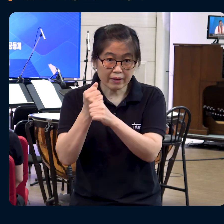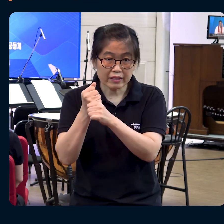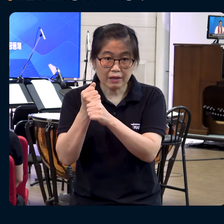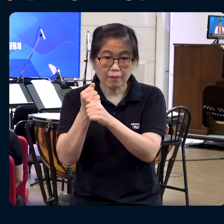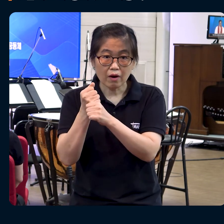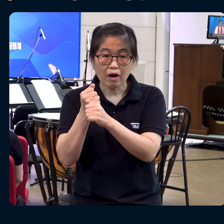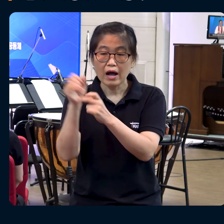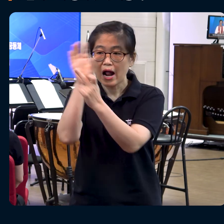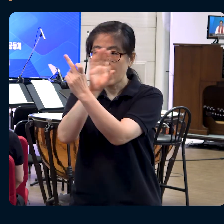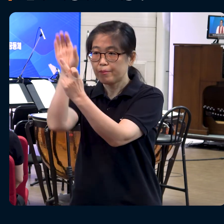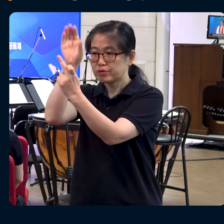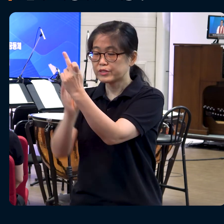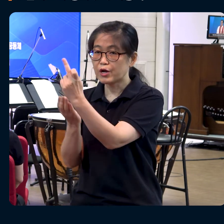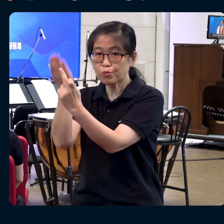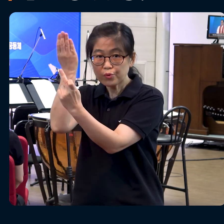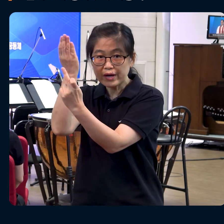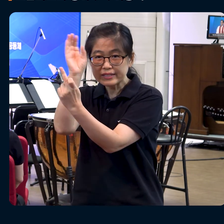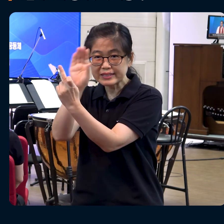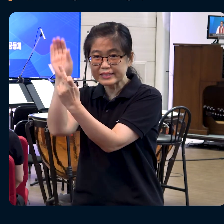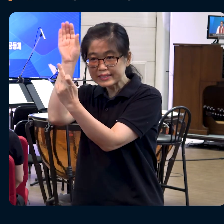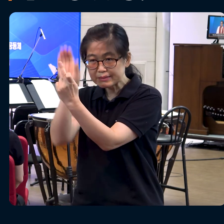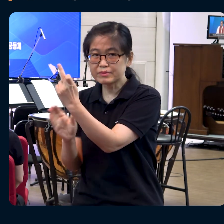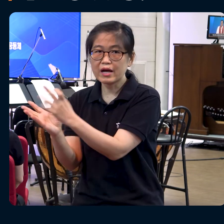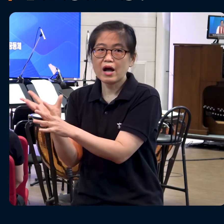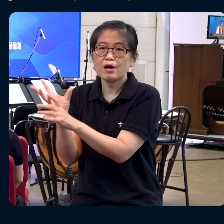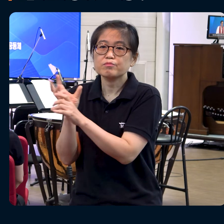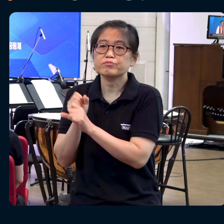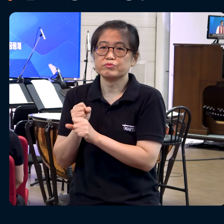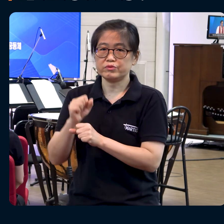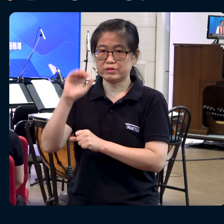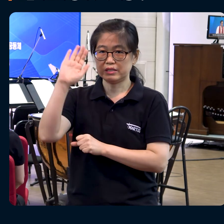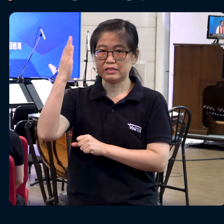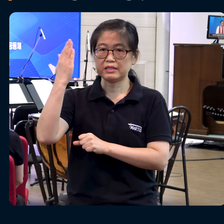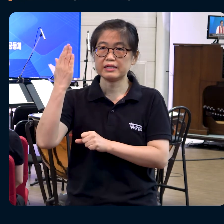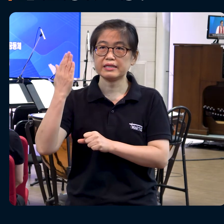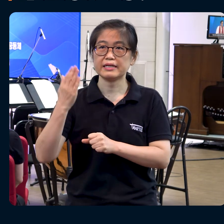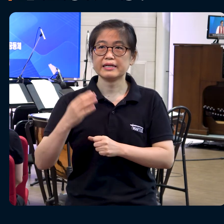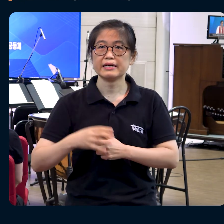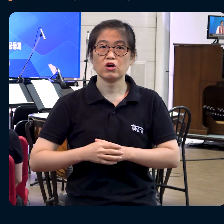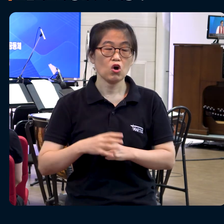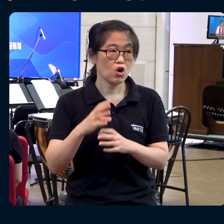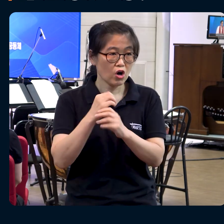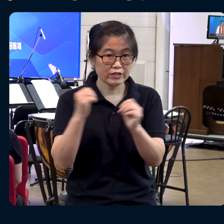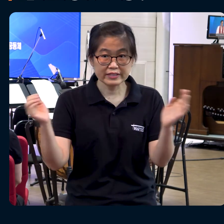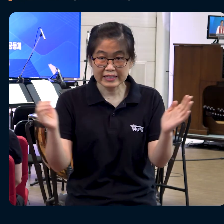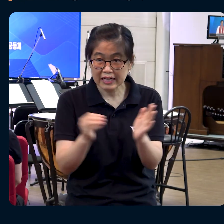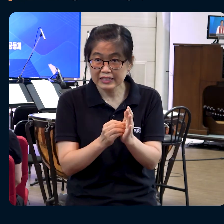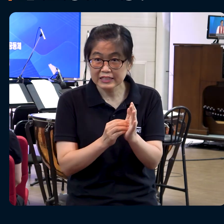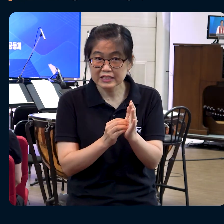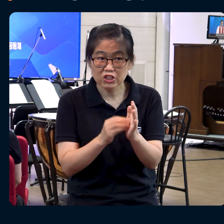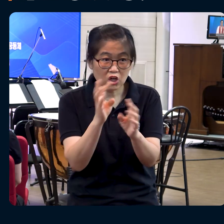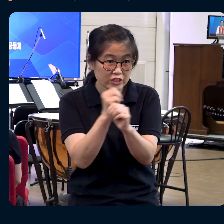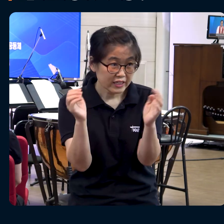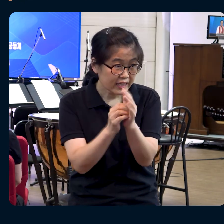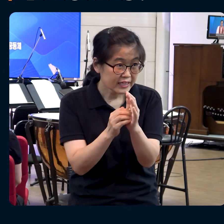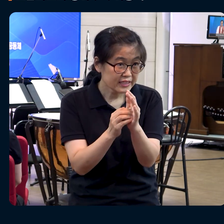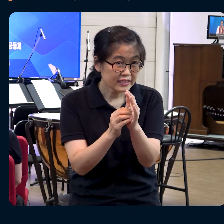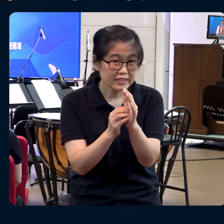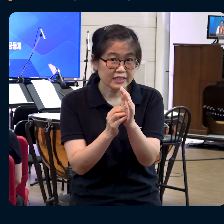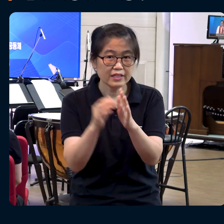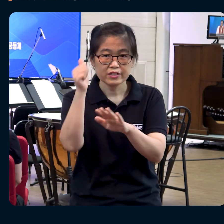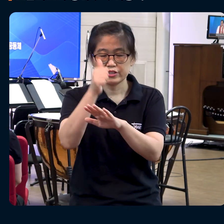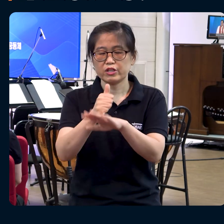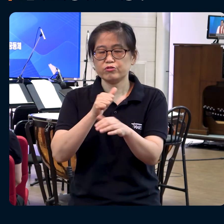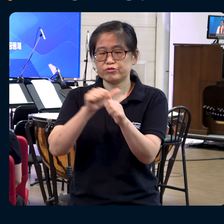갱신을 통해서 무엇을 붙잡아야 되느냐? 갈보리산 위에 있는 그 험한 십자가를 우리가 붙들어야 하는 겁니다. 매번. 언제까지?